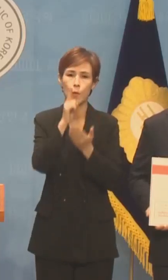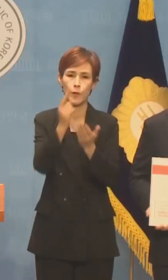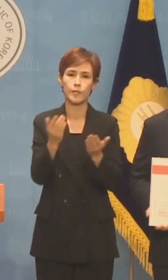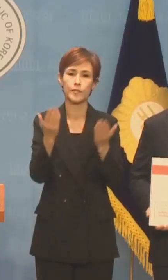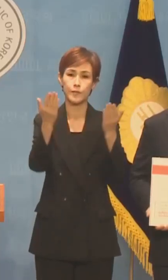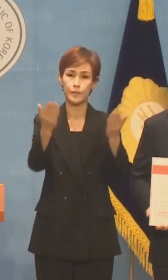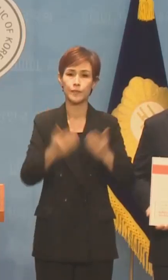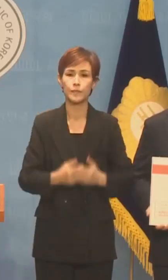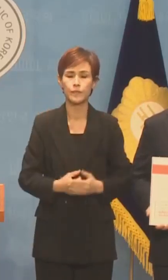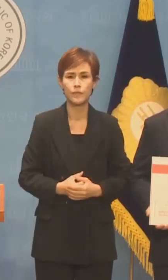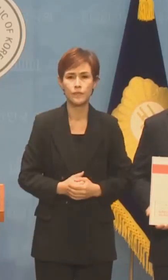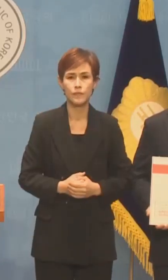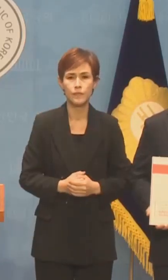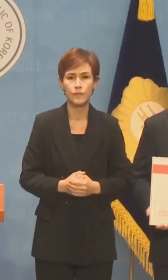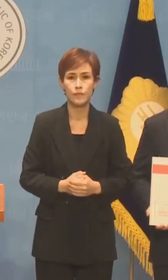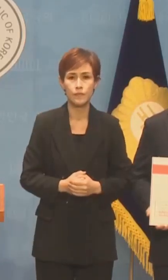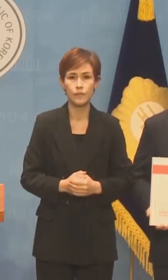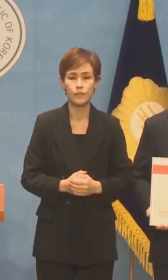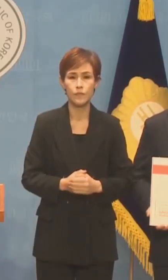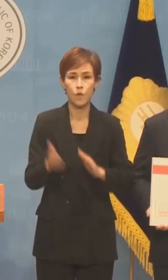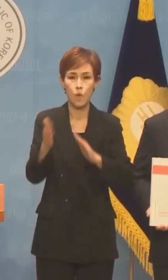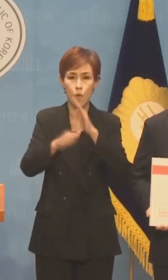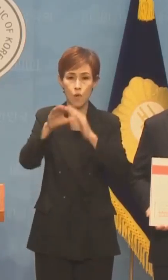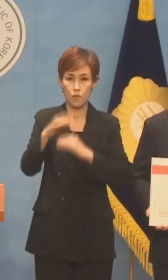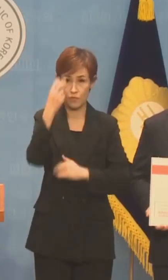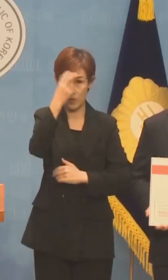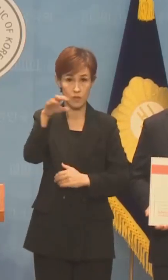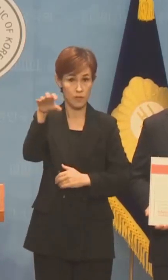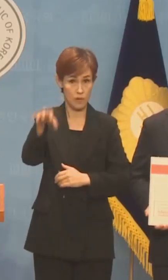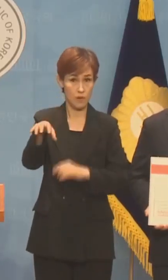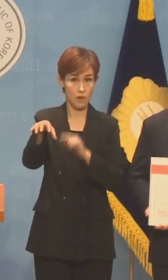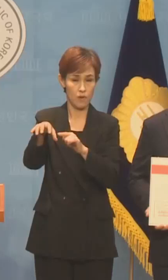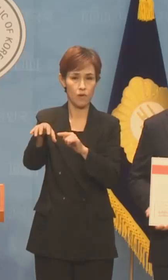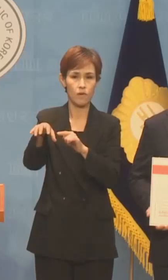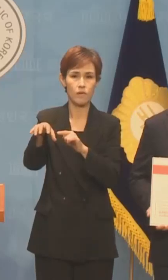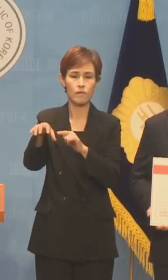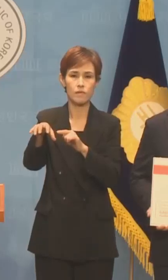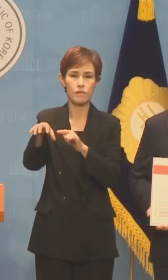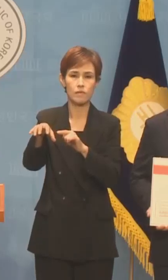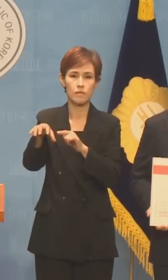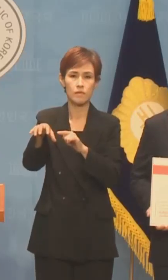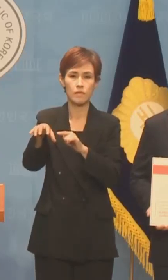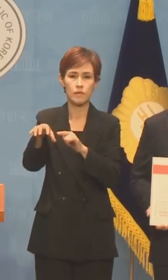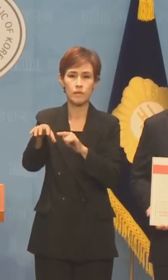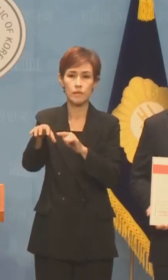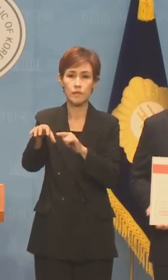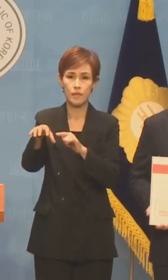드리도록 하겠습니다. 공수처 공조본이 참여를 했고